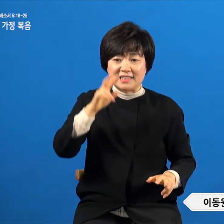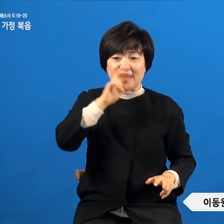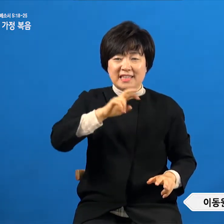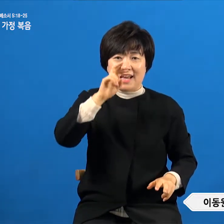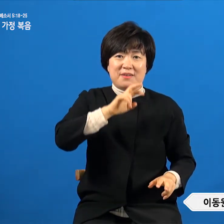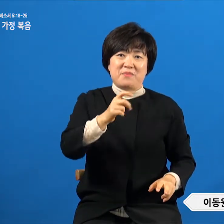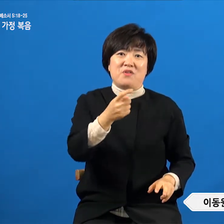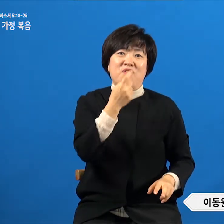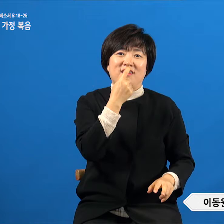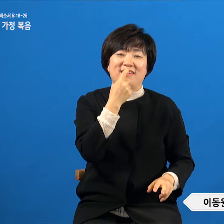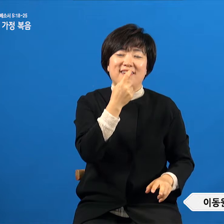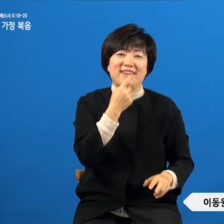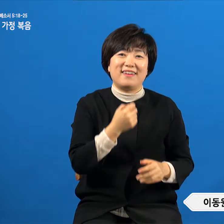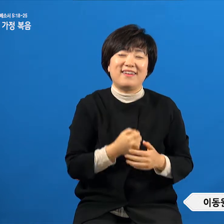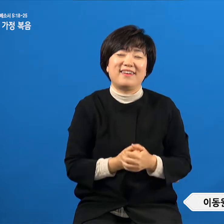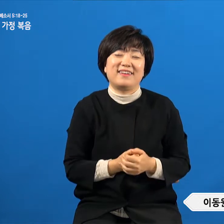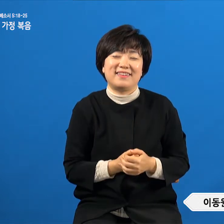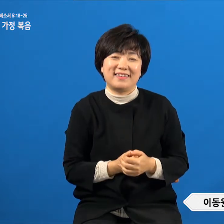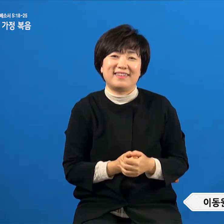수가 있다면,